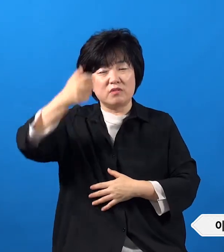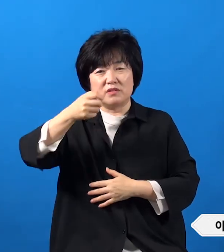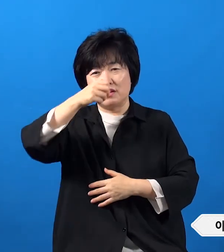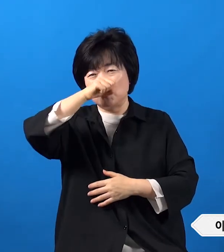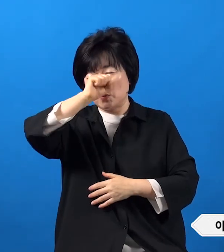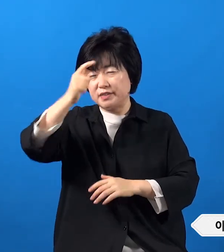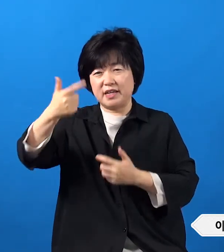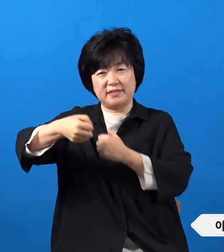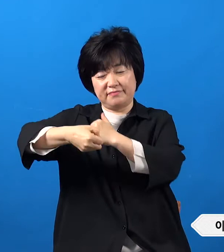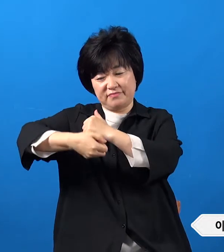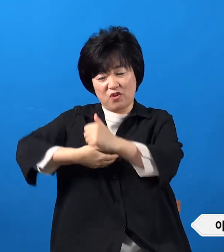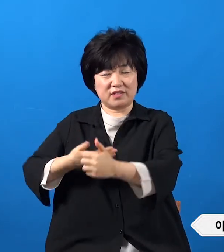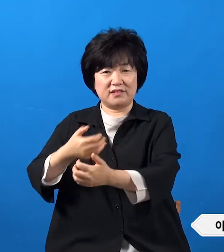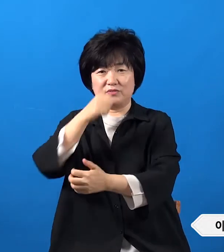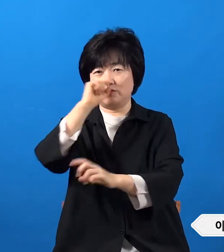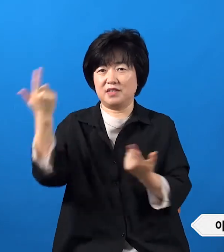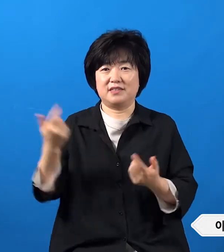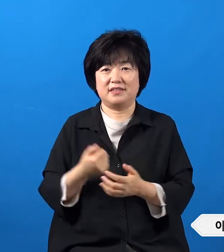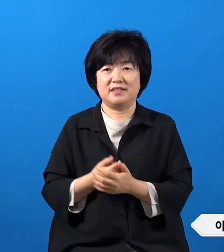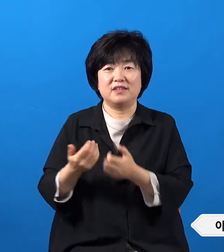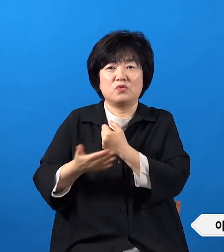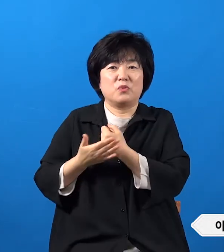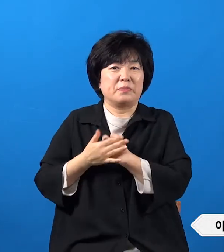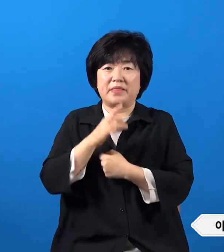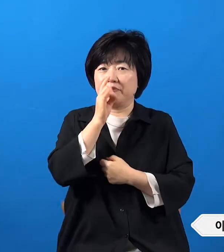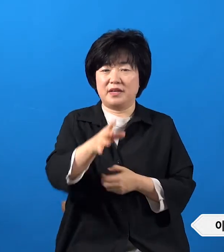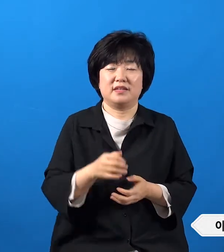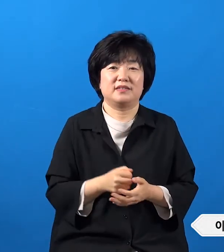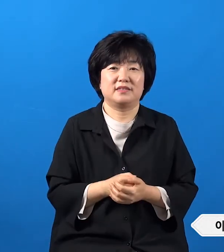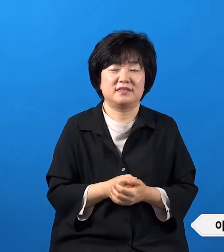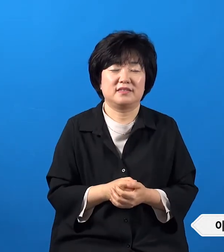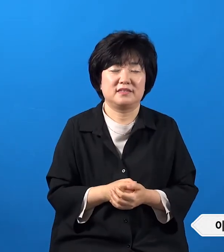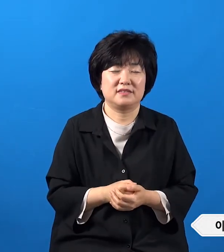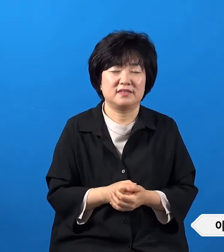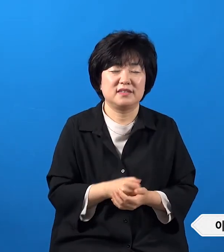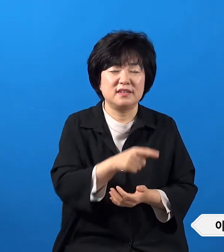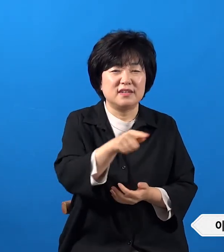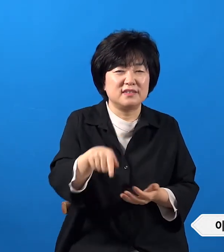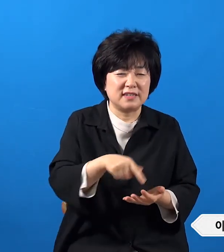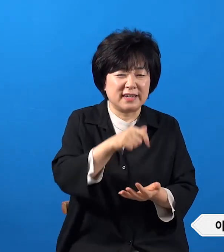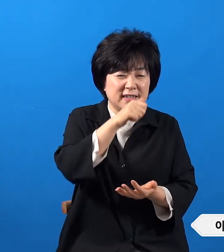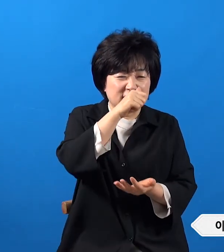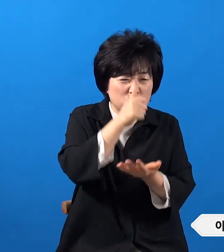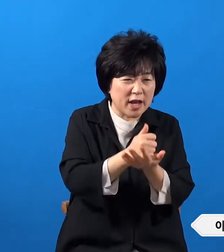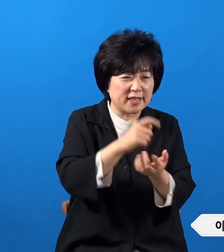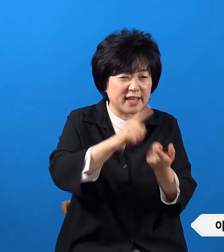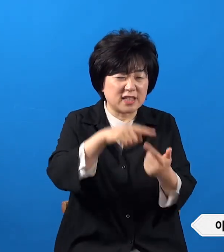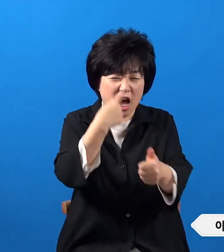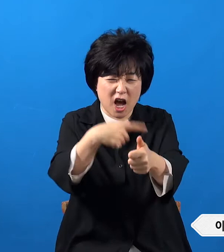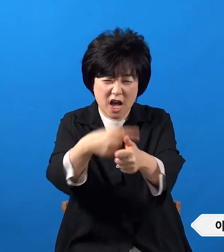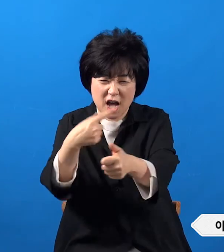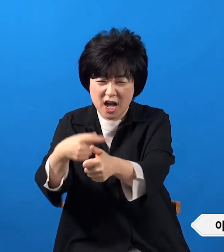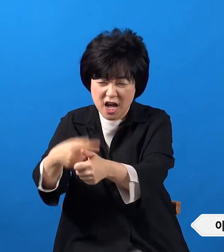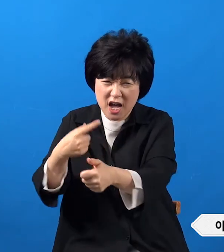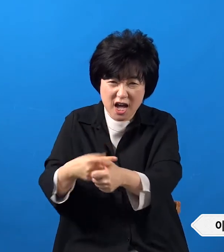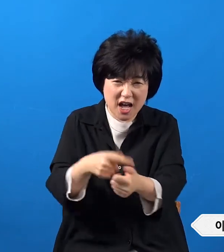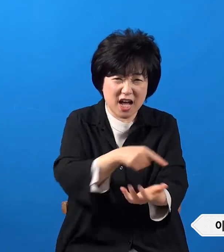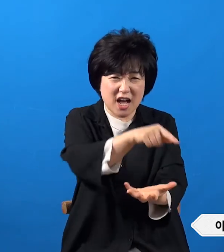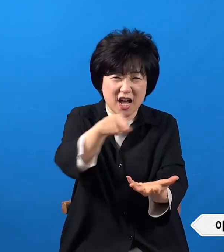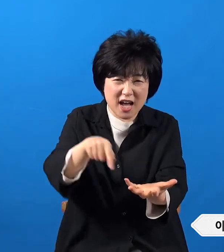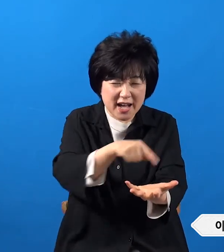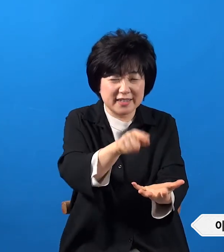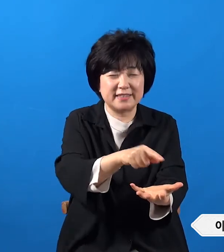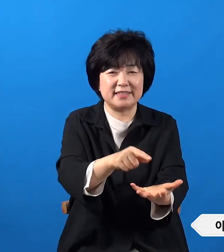믿음의 삶에 전혀 도움이 되지 않습니다. 그리고 이런 정죄의 영에 사로잡힌 결과를 계속 주목해